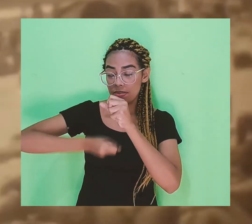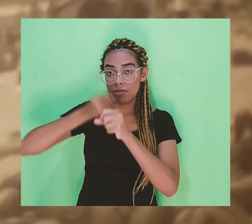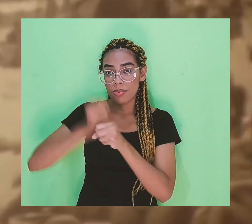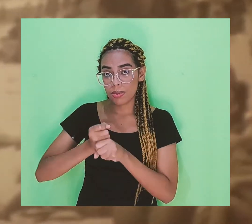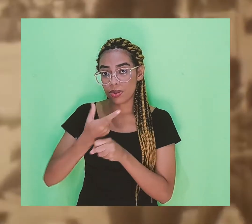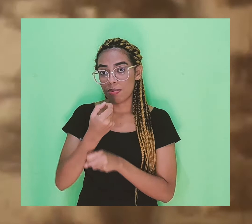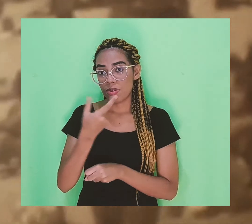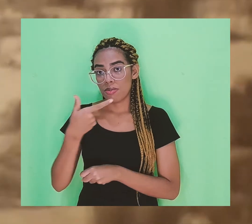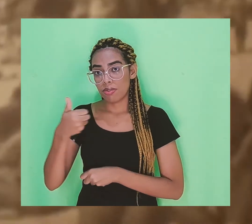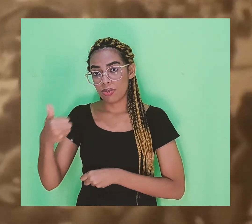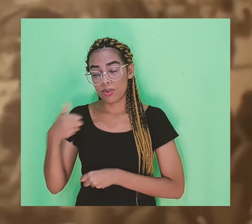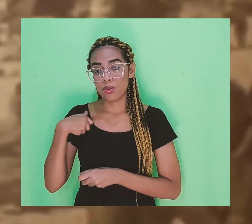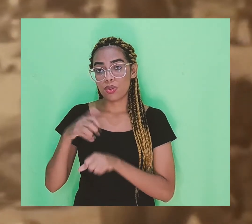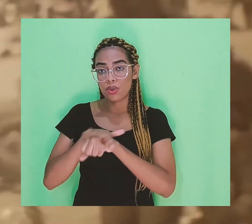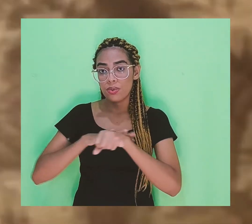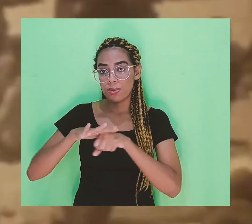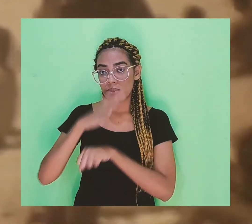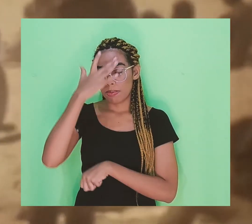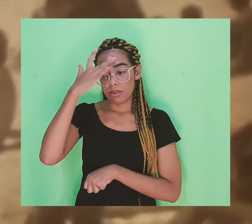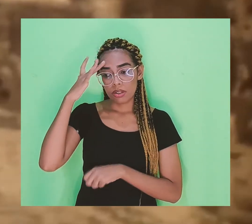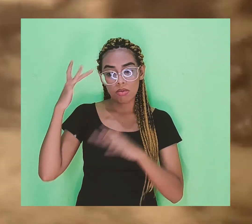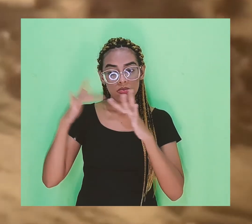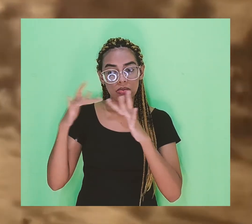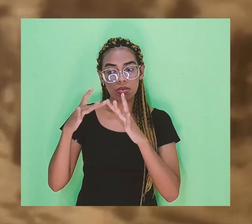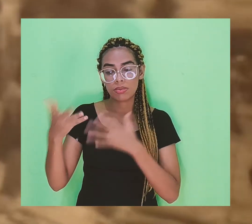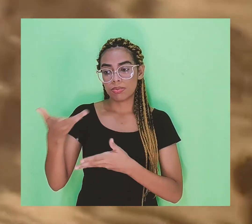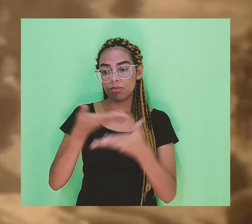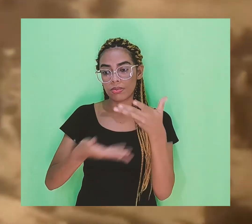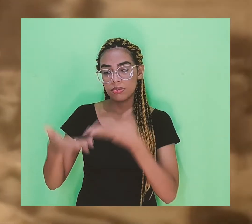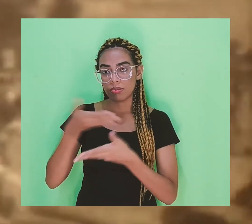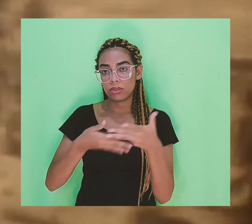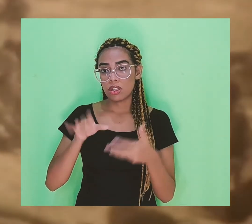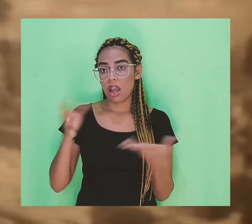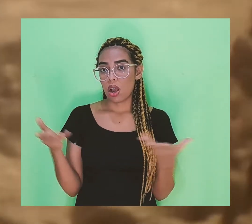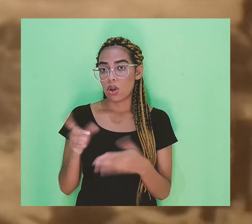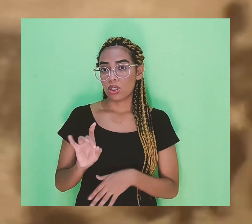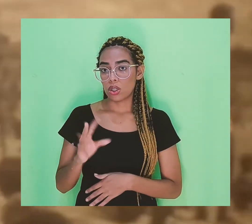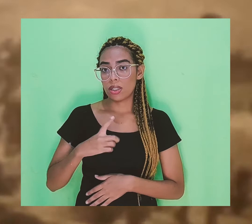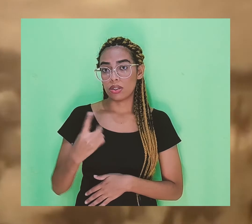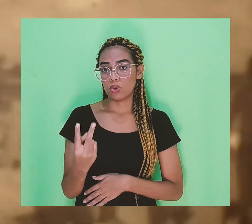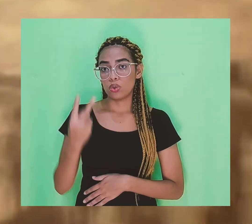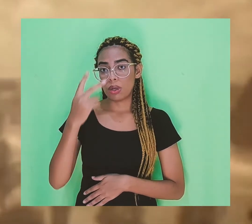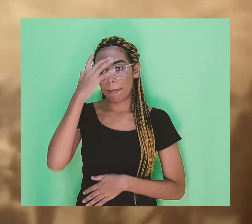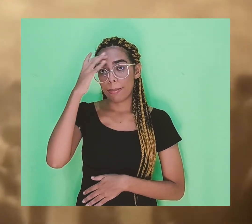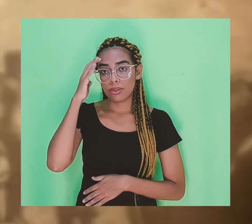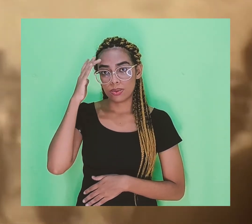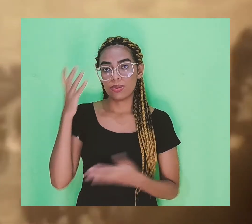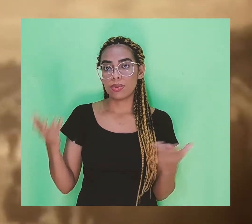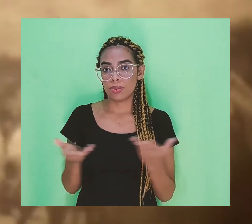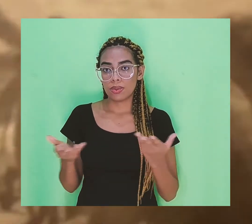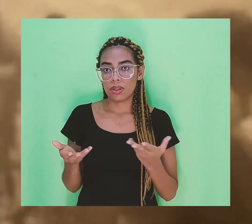outras pessoas, ver se essa equipe cresce, porque atualmente no Cine Aldeia só estamos 2 pessoas, né? A equipe que